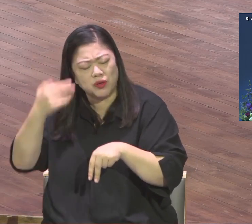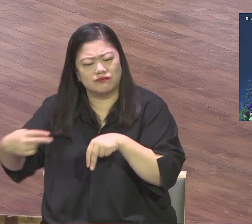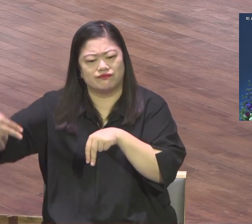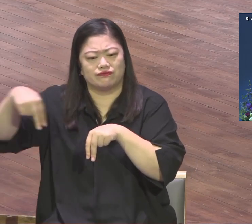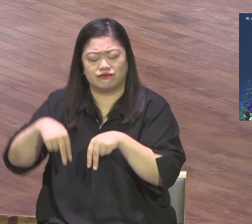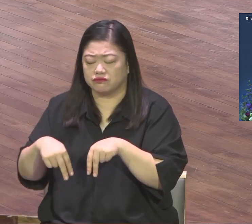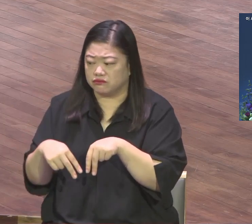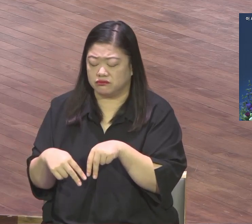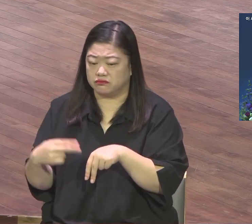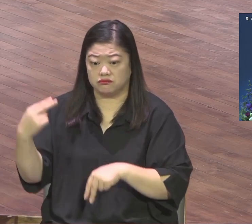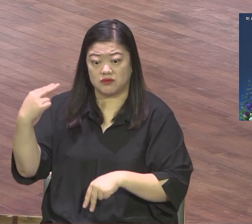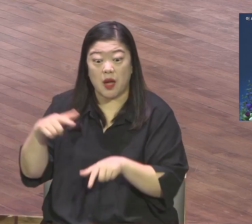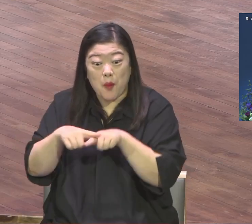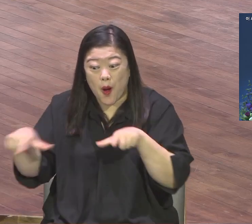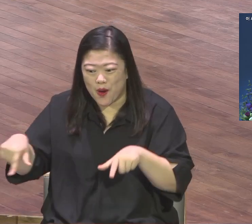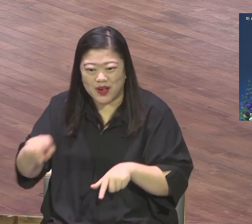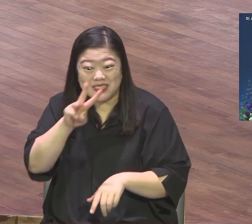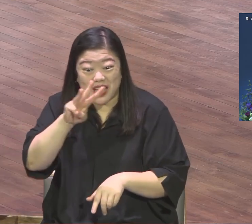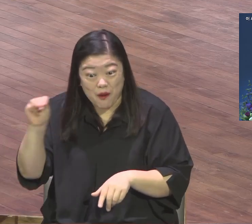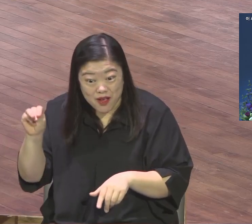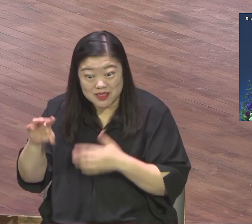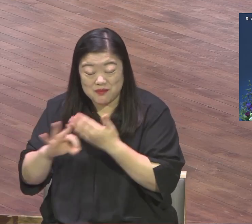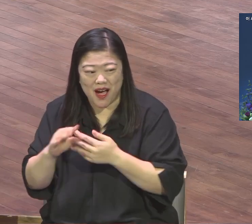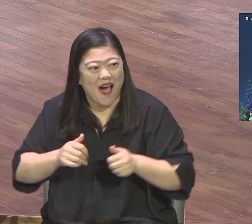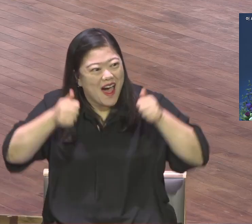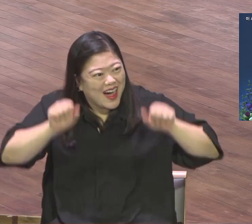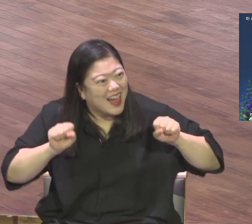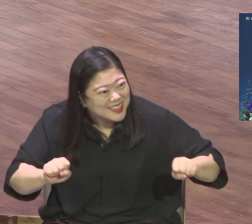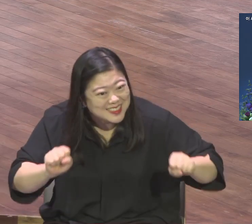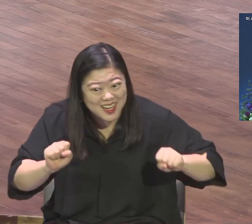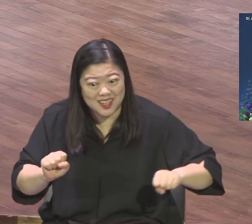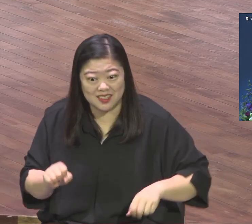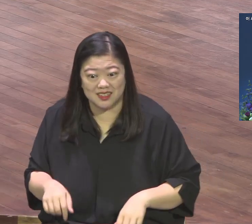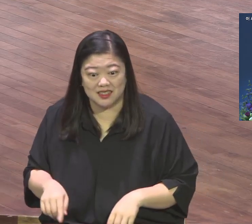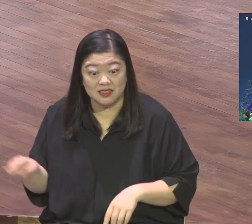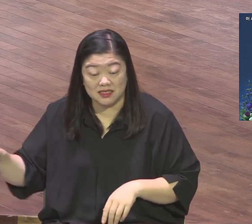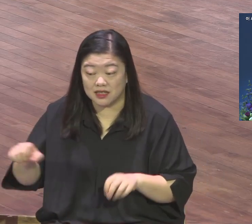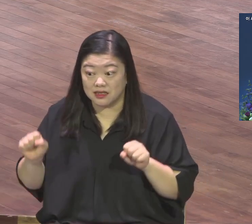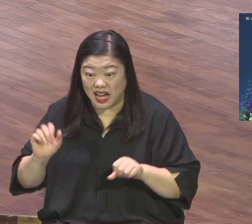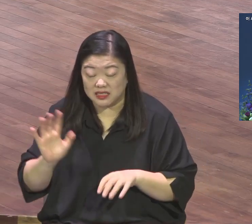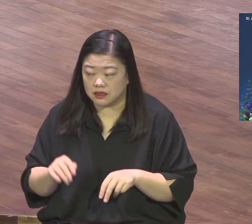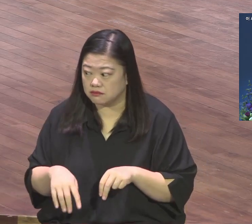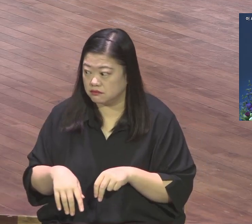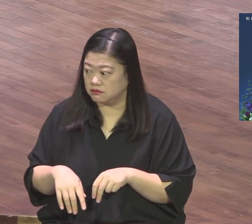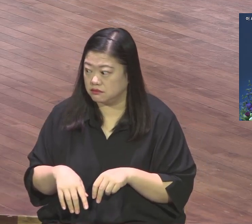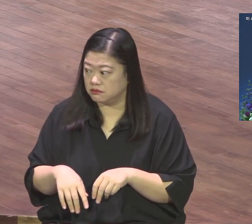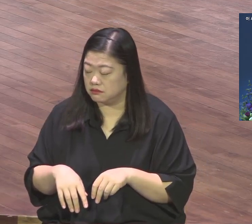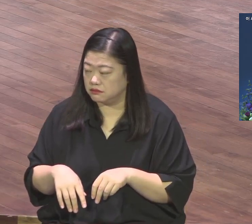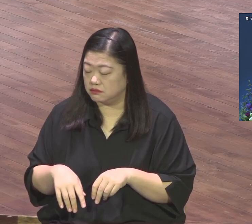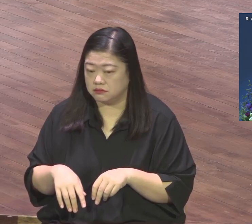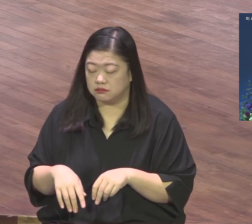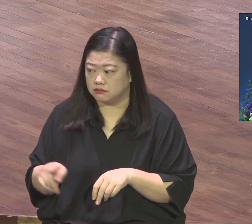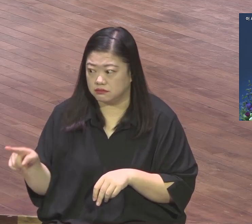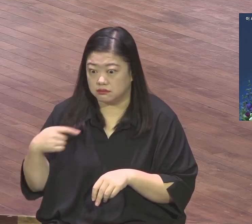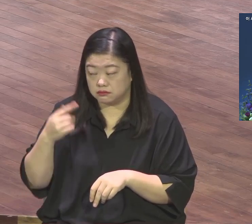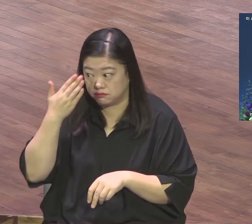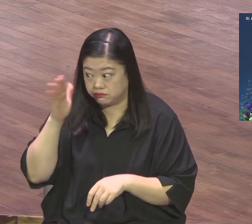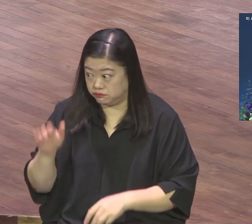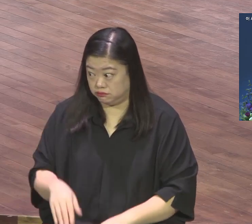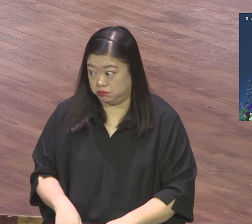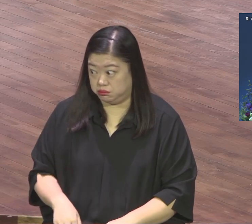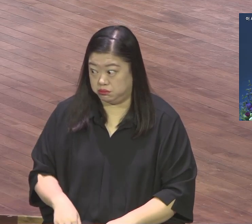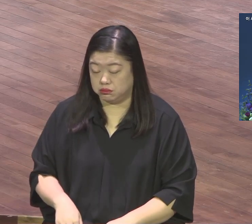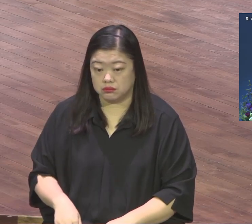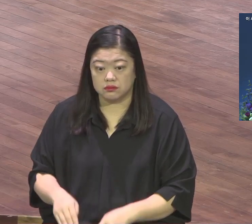이상하네. 인사를 안 해요. 막 꽉 타더만. 어디 내리냐? 전부 2층 지하 2층 다 내려. 그런데 물어봤어요. 이건